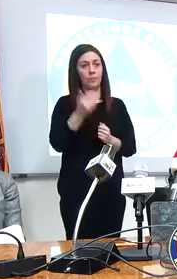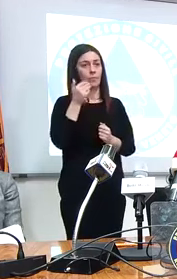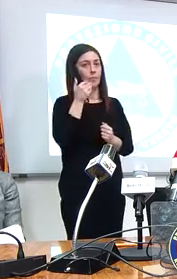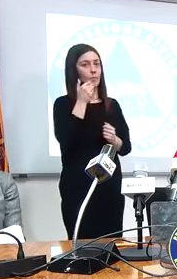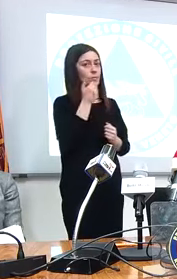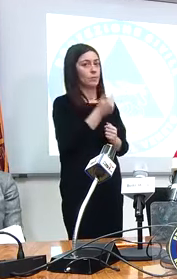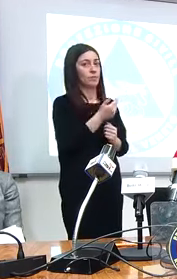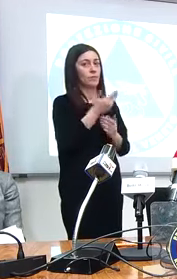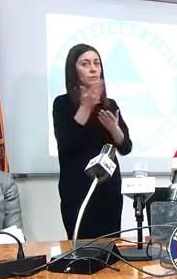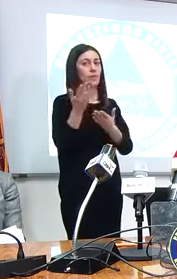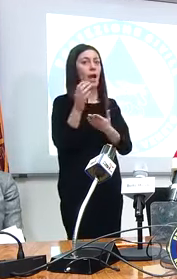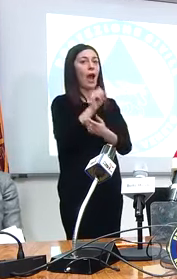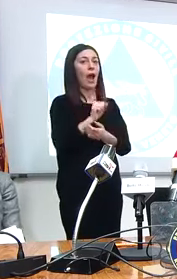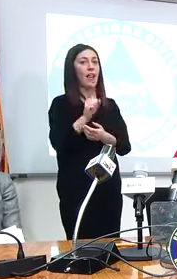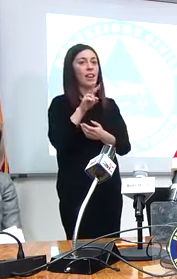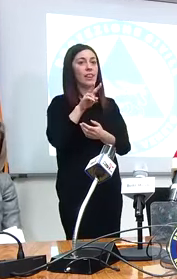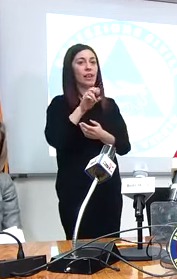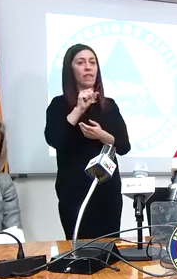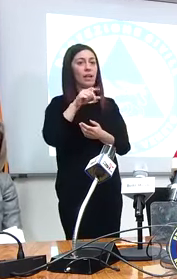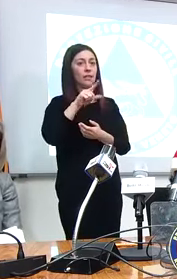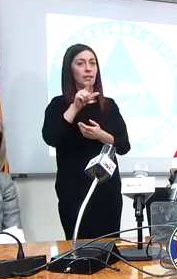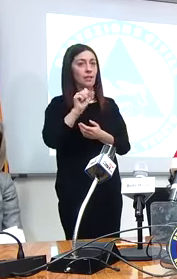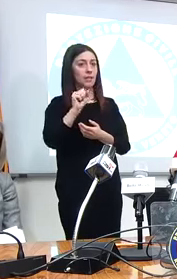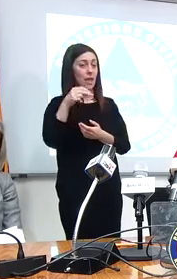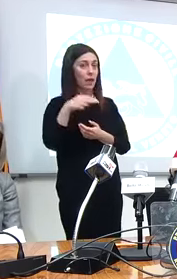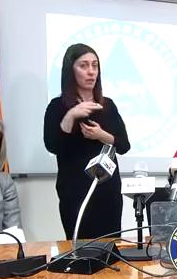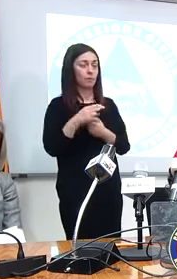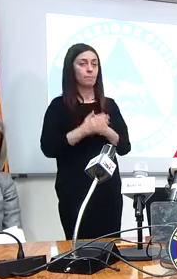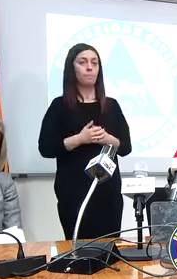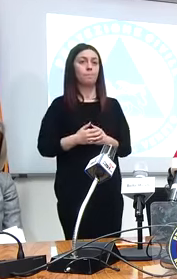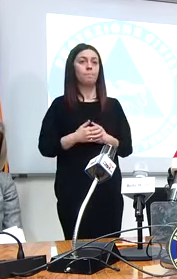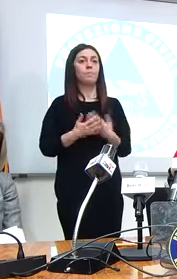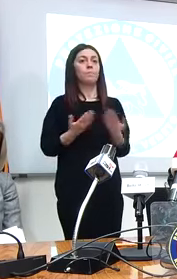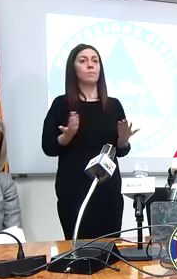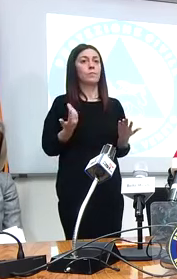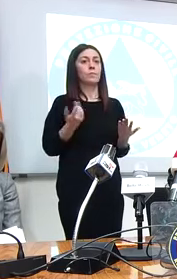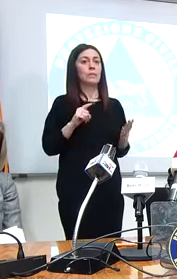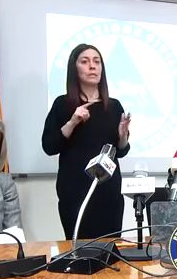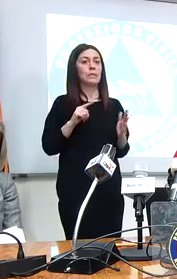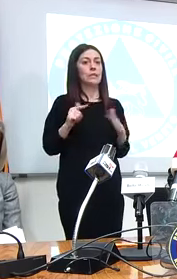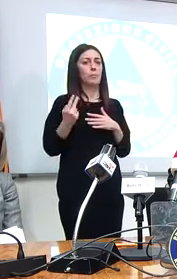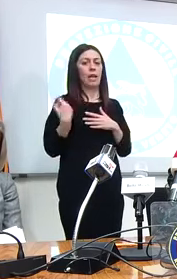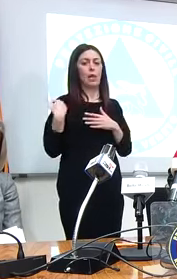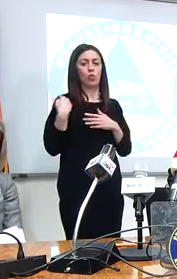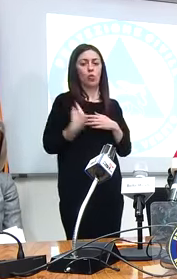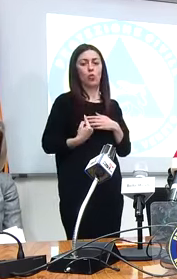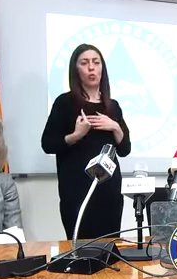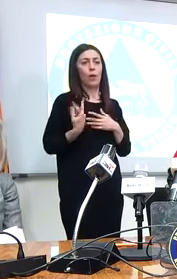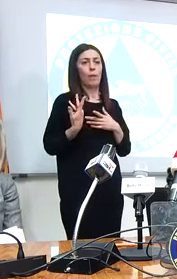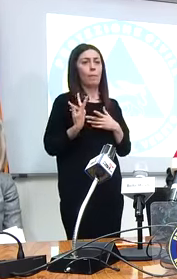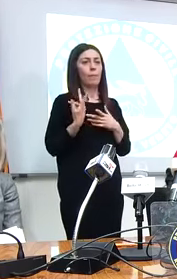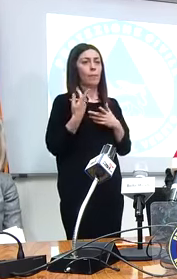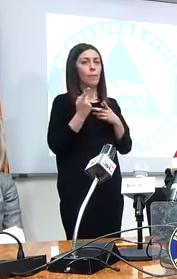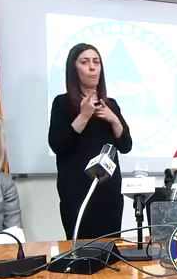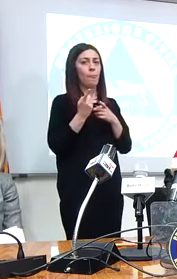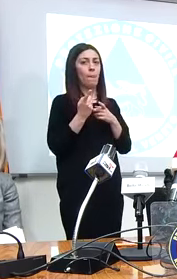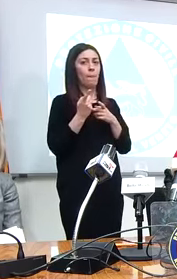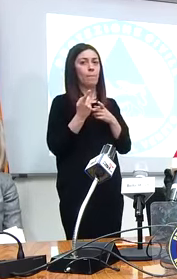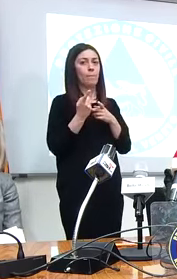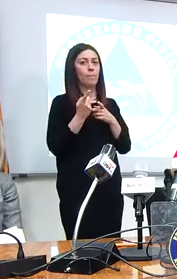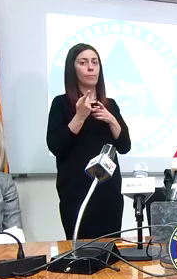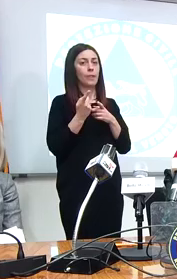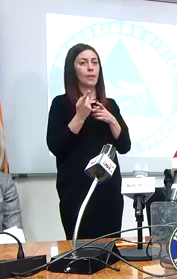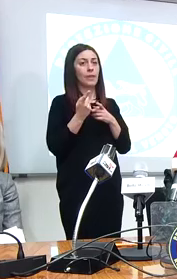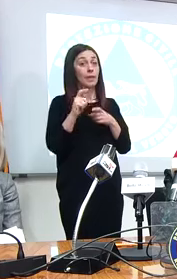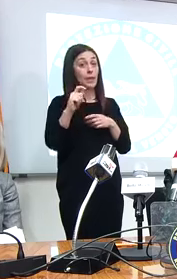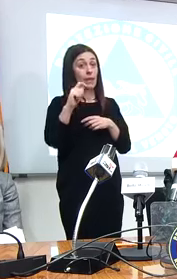Ad avanzan. Ne approfitto, dottoressa. Nelle ultime due settimane sono arrivate indicazioni in merito ai tamponi